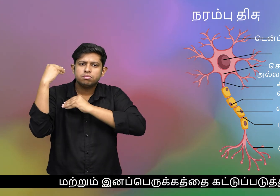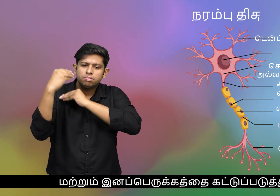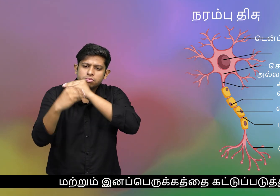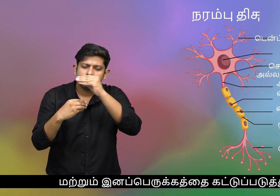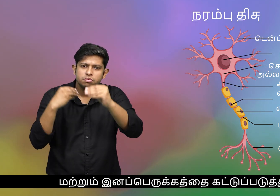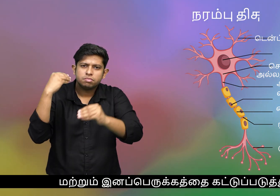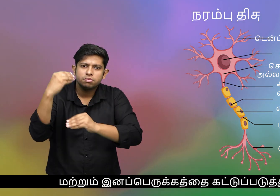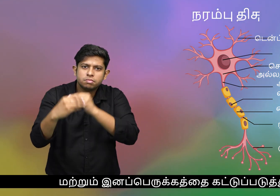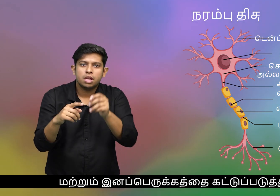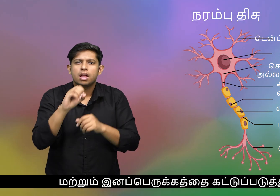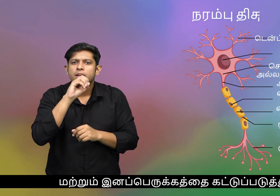இனப்பெருக்கத்தை கட்டுப்படுத்துகிறது.